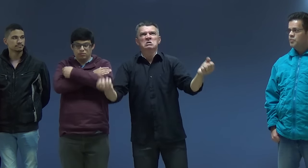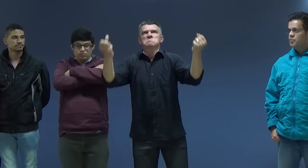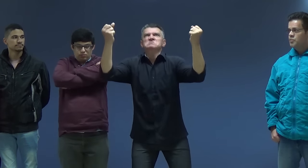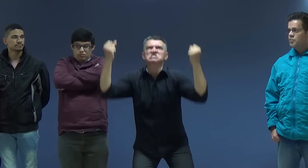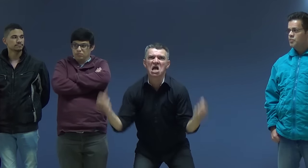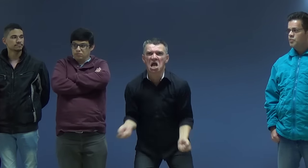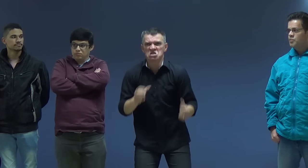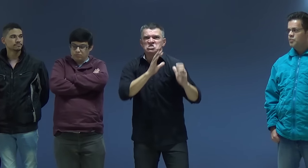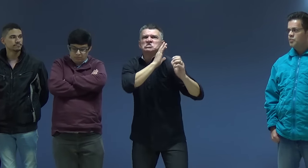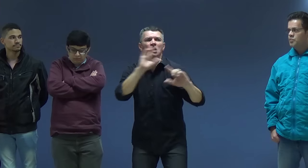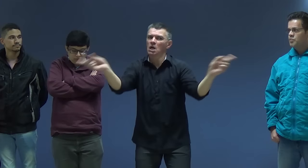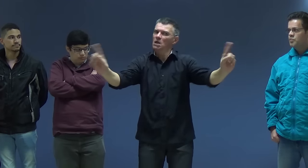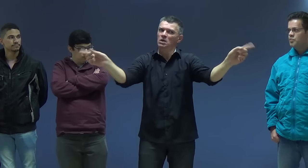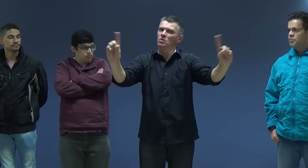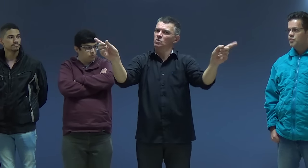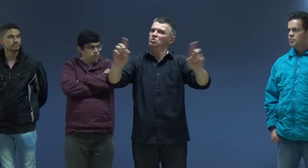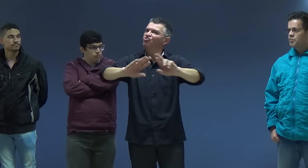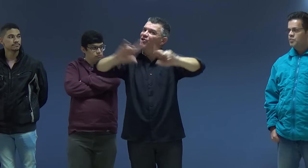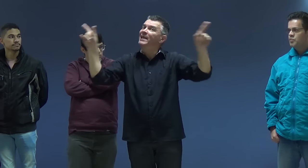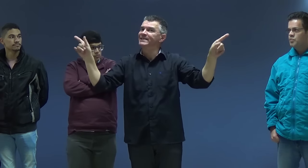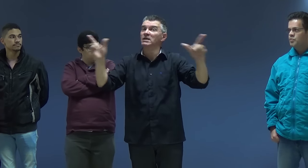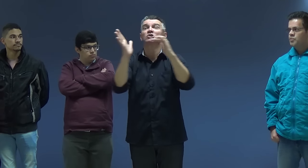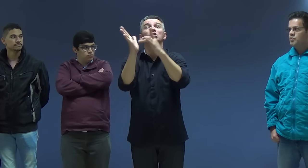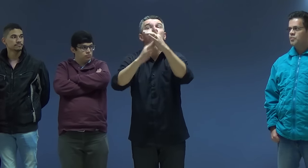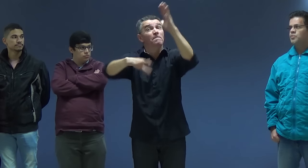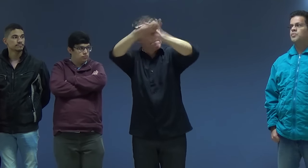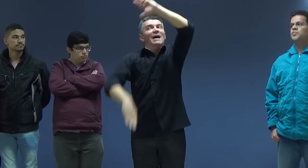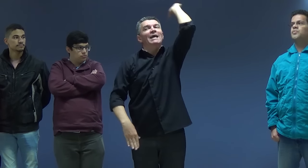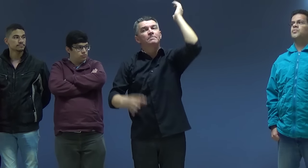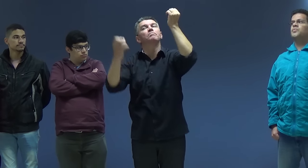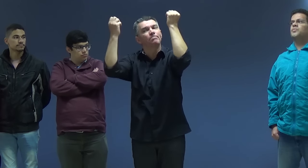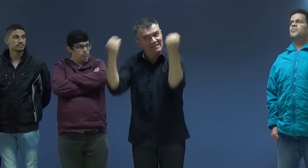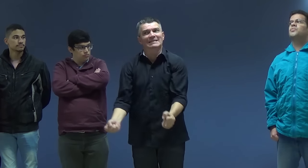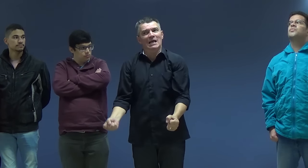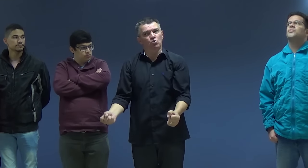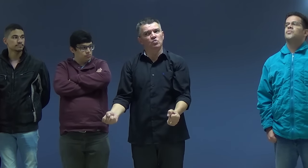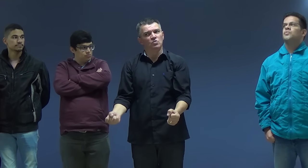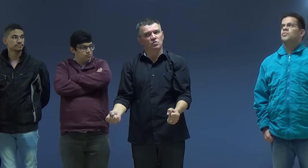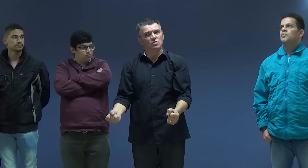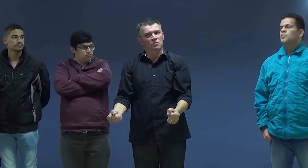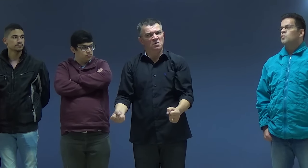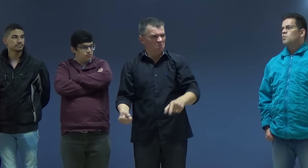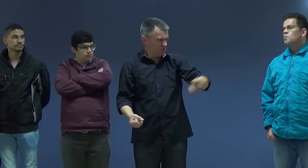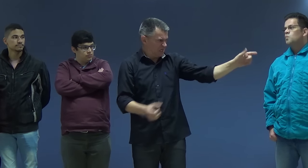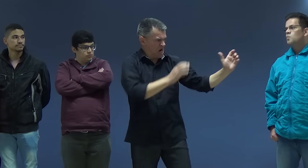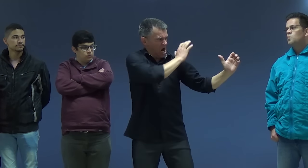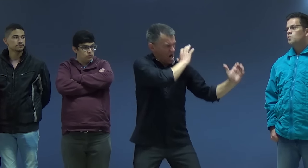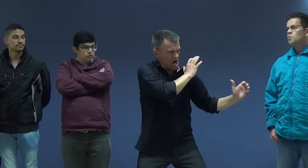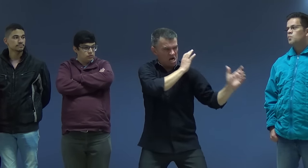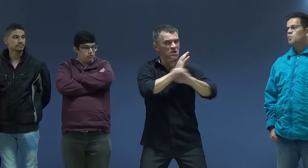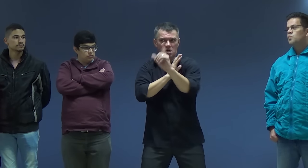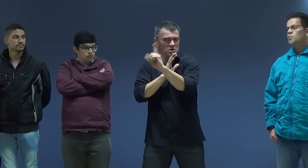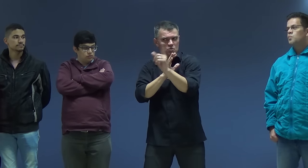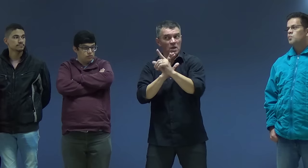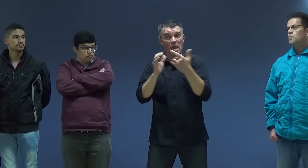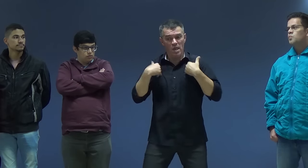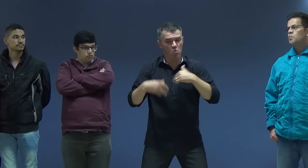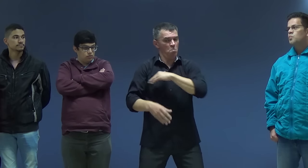mas não é porque Deus quer dar um peso para você carregar, não, é diferente. Jesus sim carregou aquele peso, né? Para